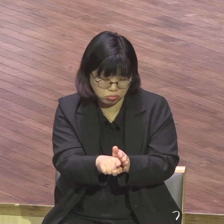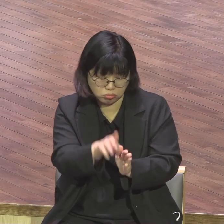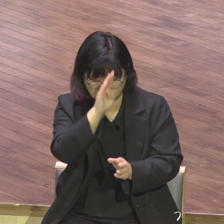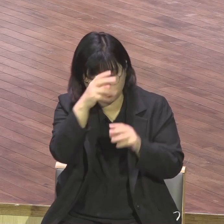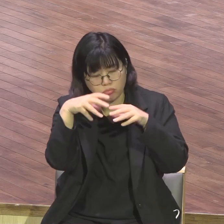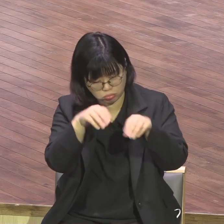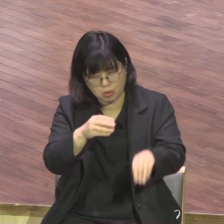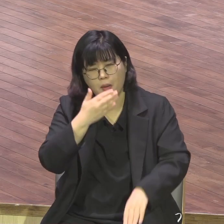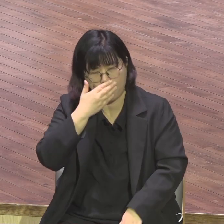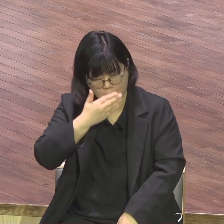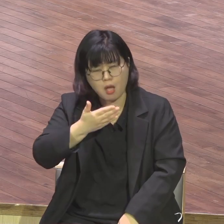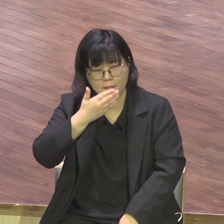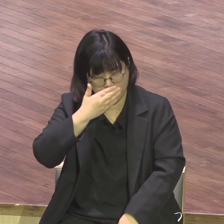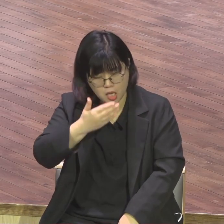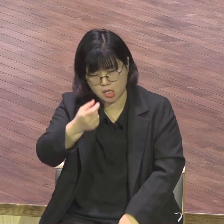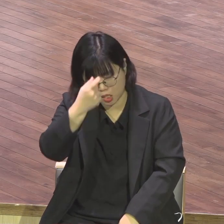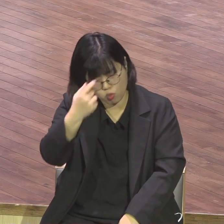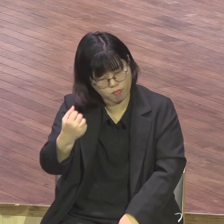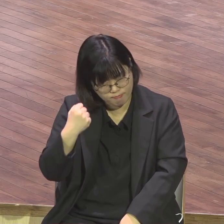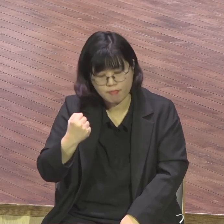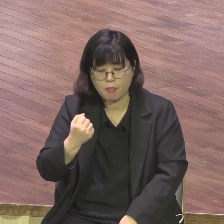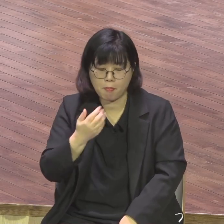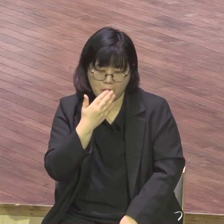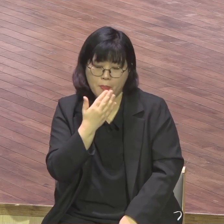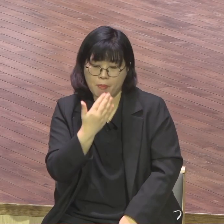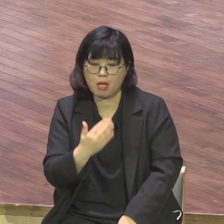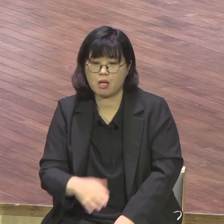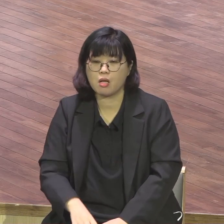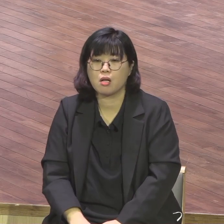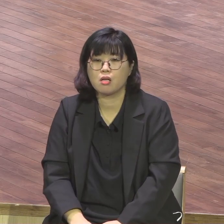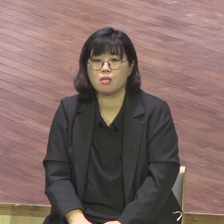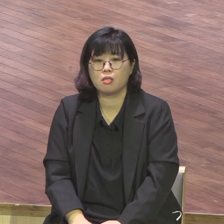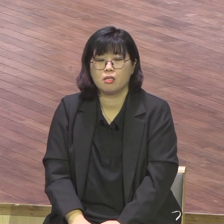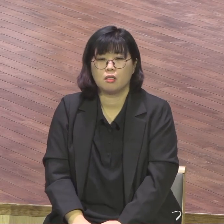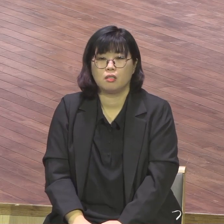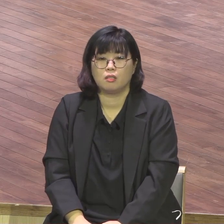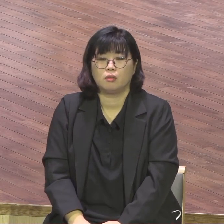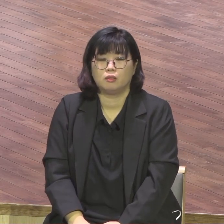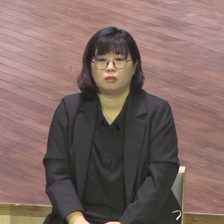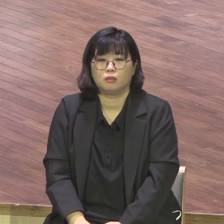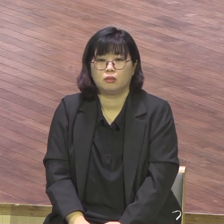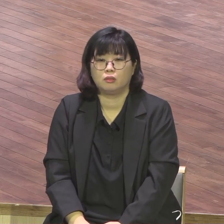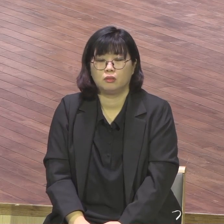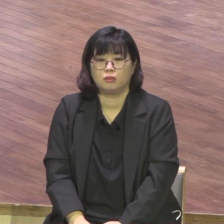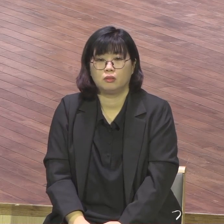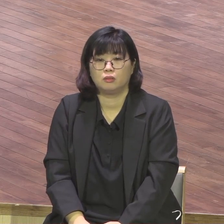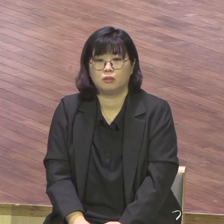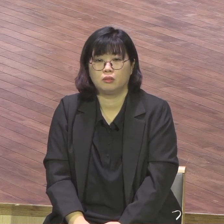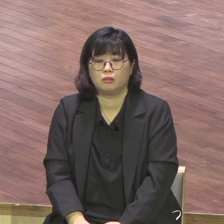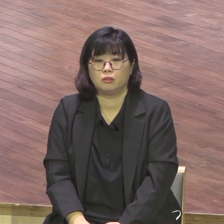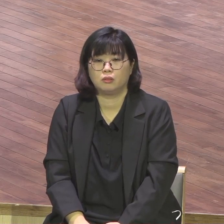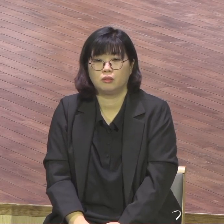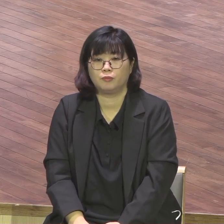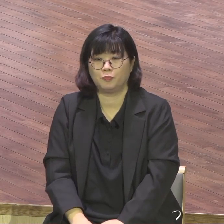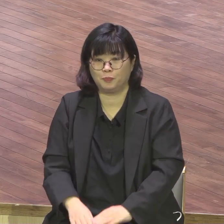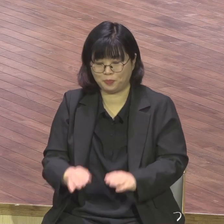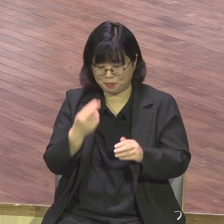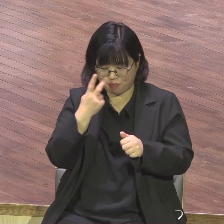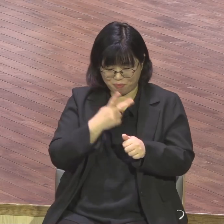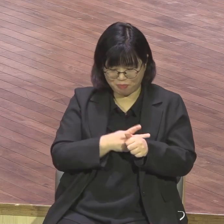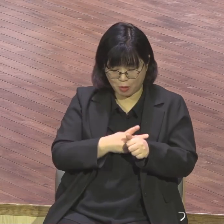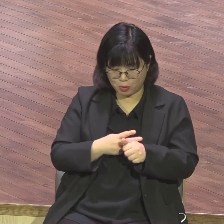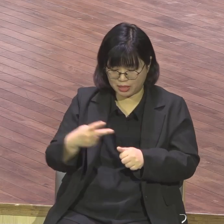바울은 회복된 에바브라티도를 빌립보 교회에 되돌려 보내면서